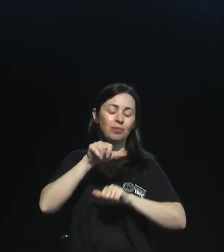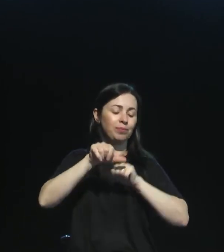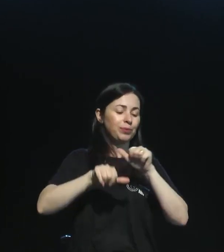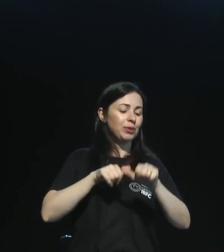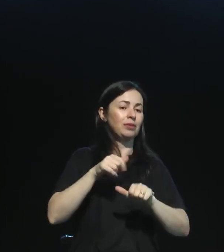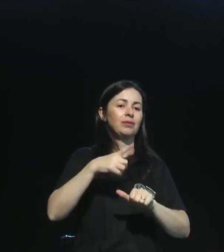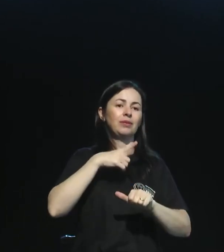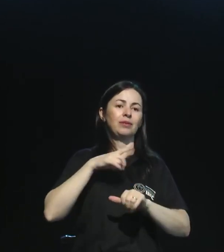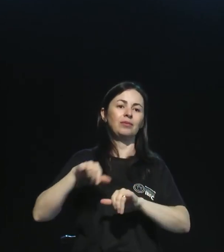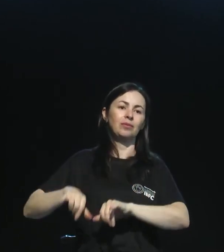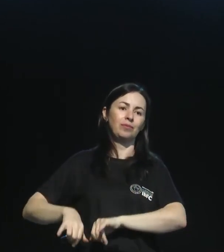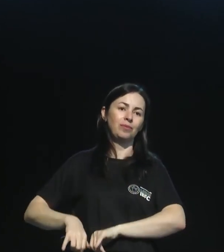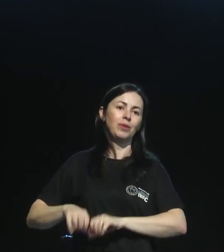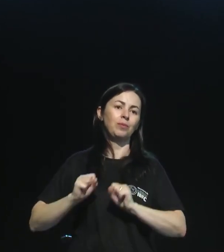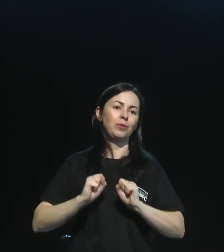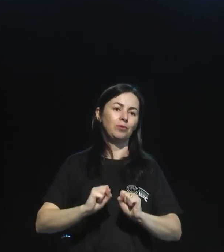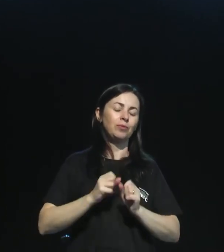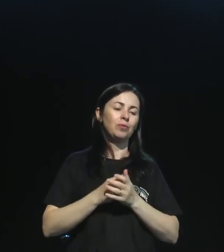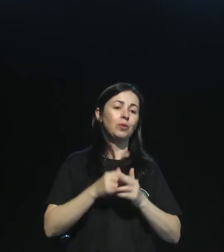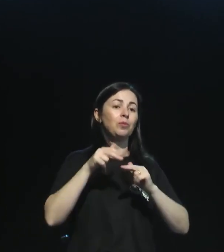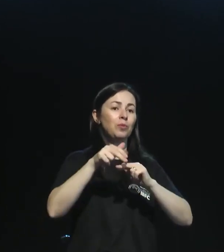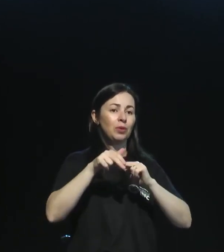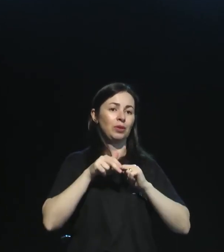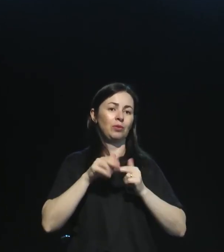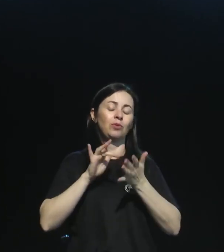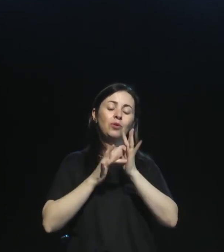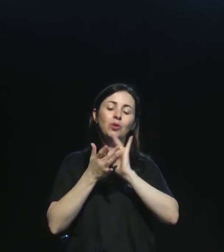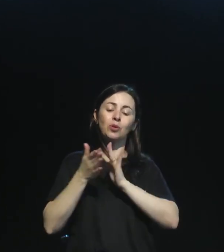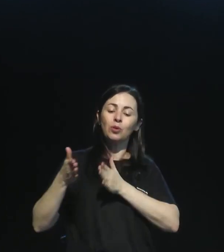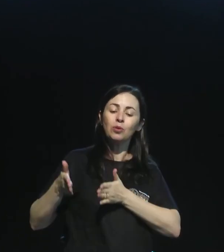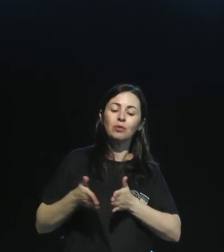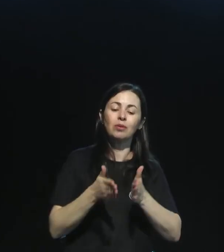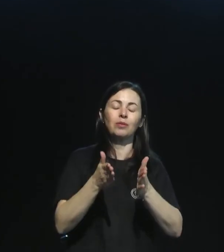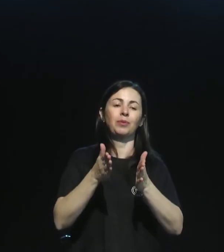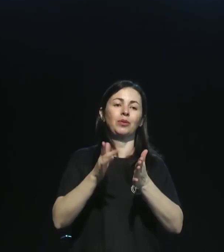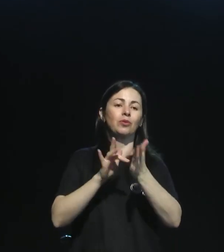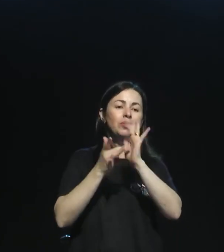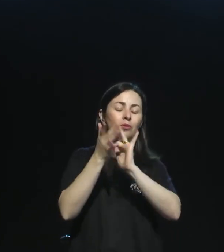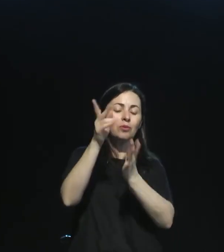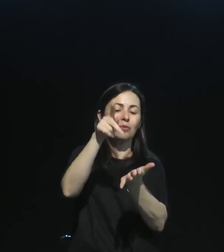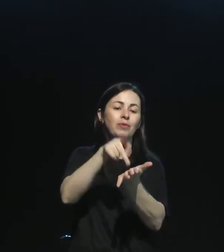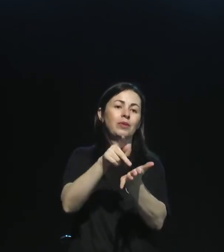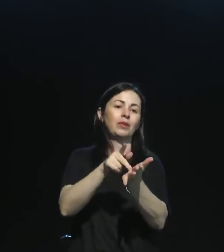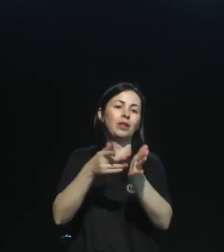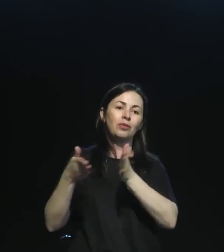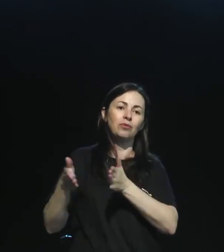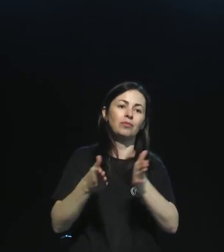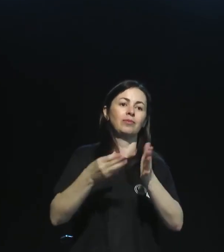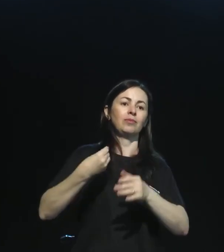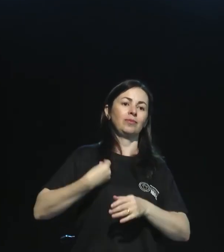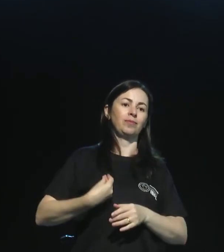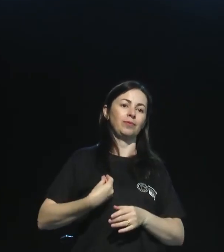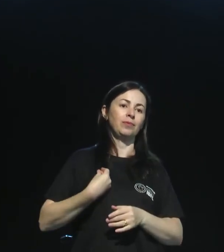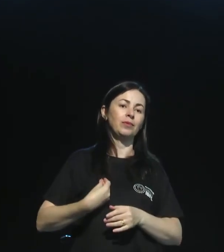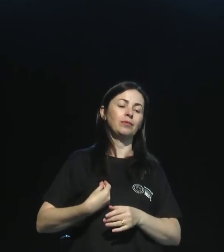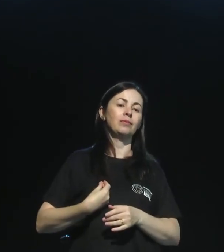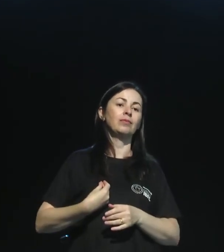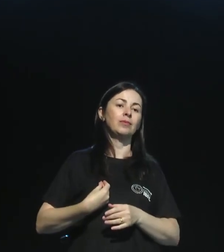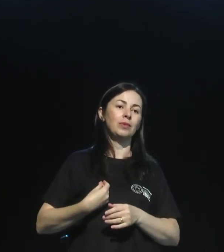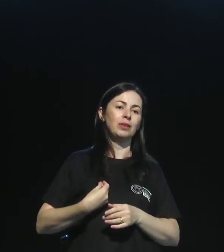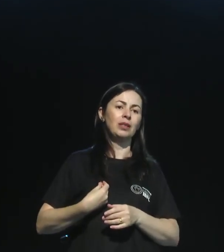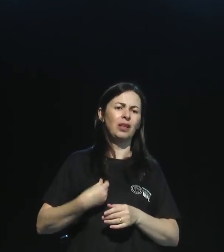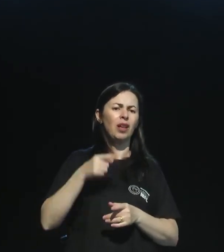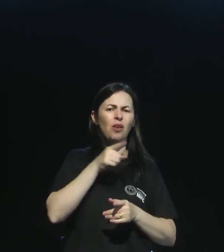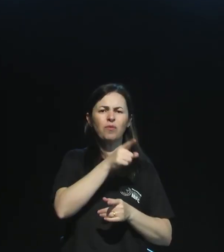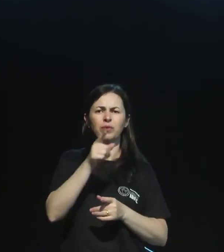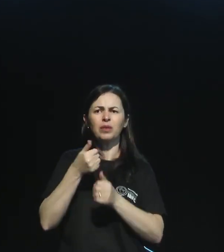Jesus é o caminho, a verdade e a vida. Você está seguindo essa